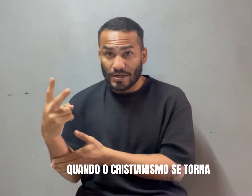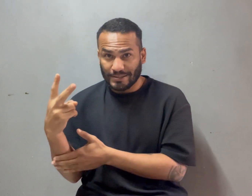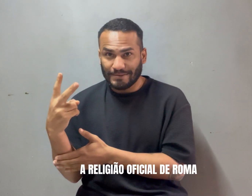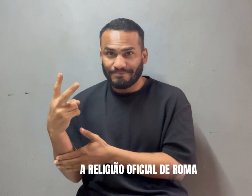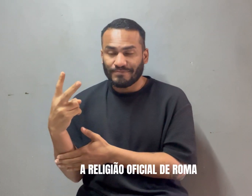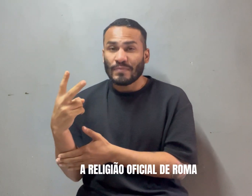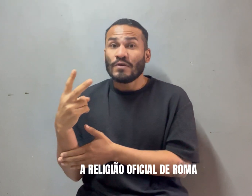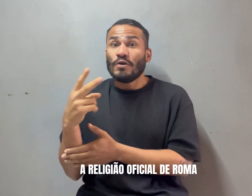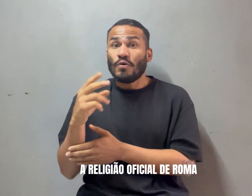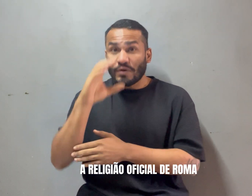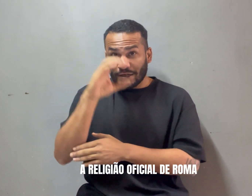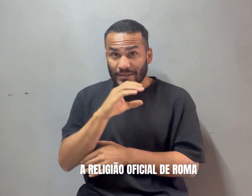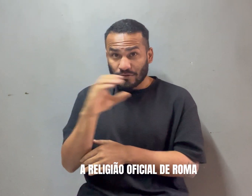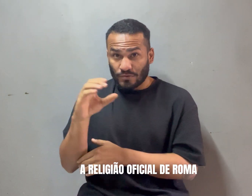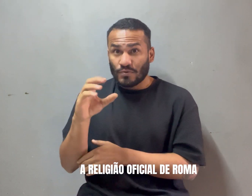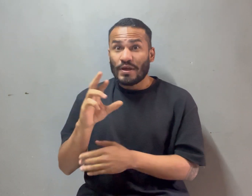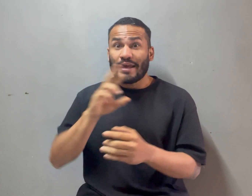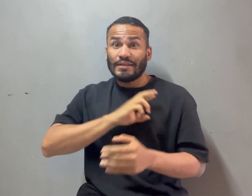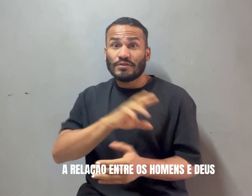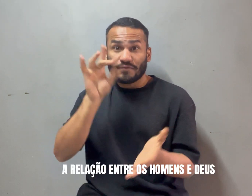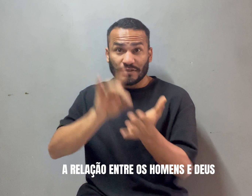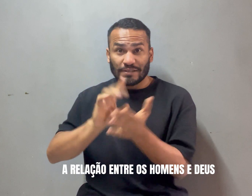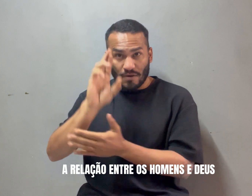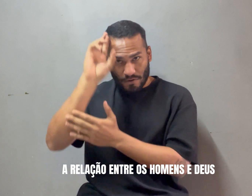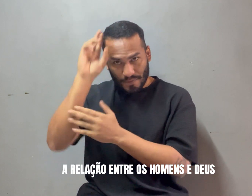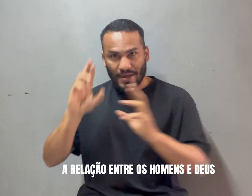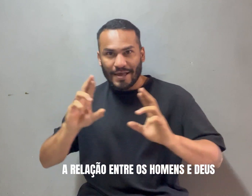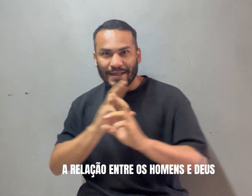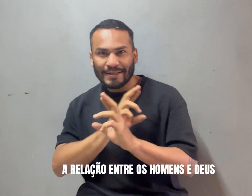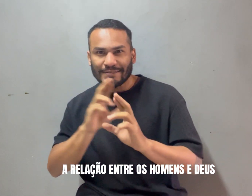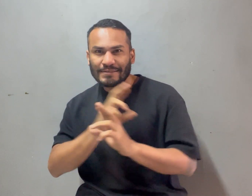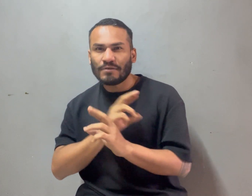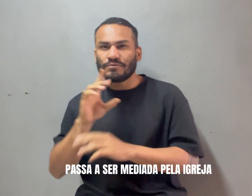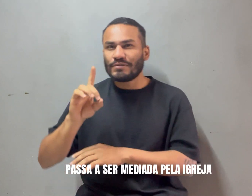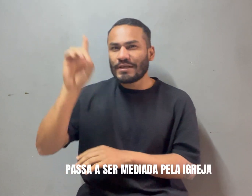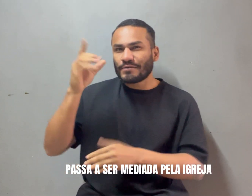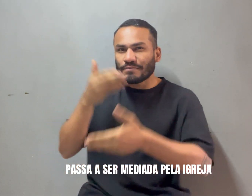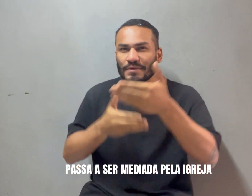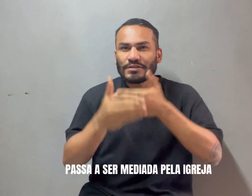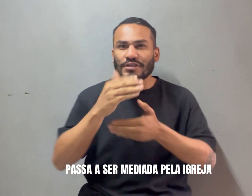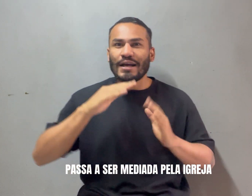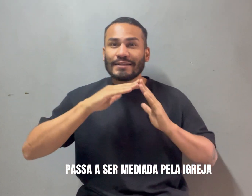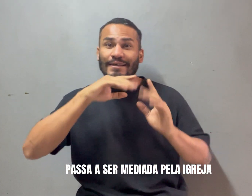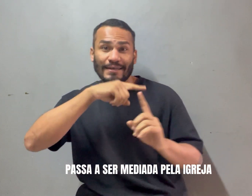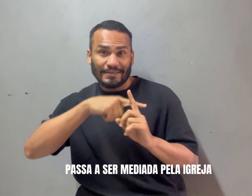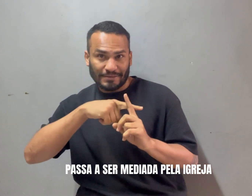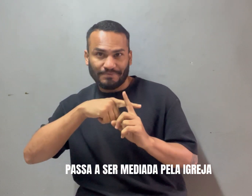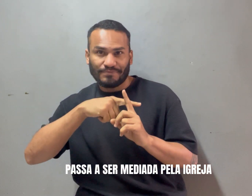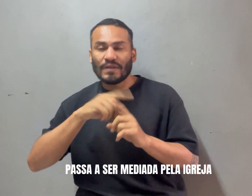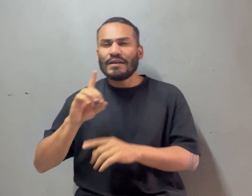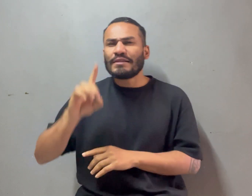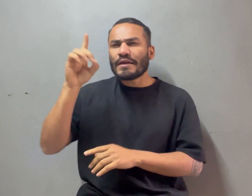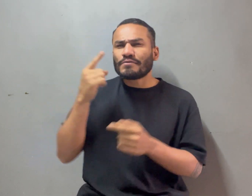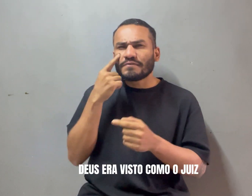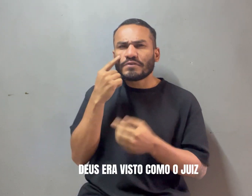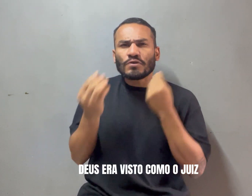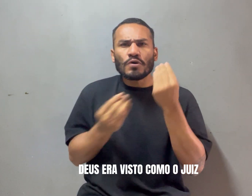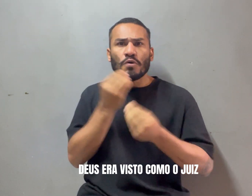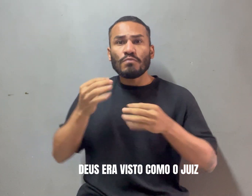a religião oficial de Roma, a relação entre os homens e Deus passa a ser mediada pela Igreja. Deus era visto